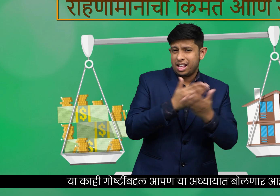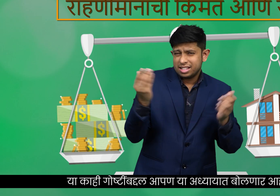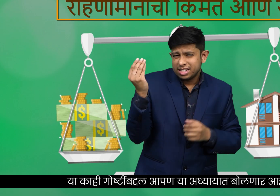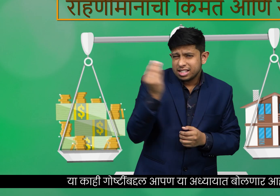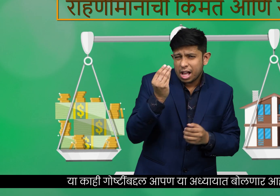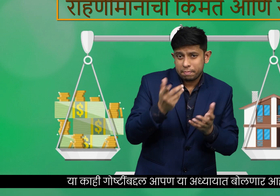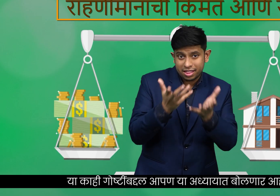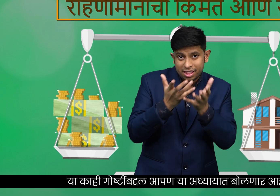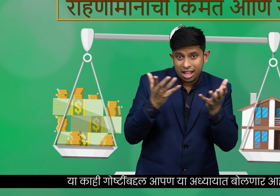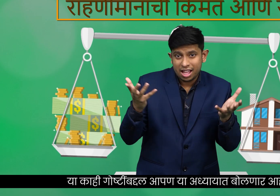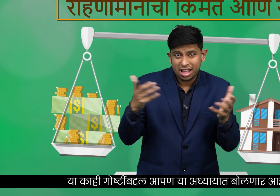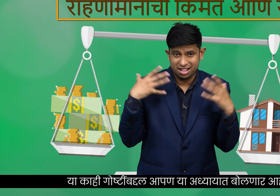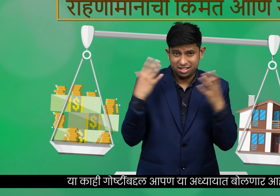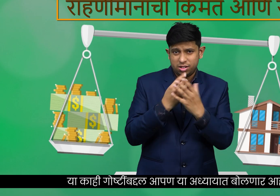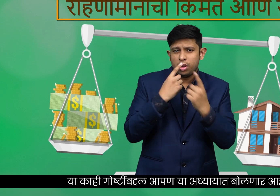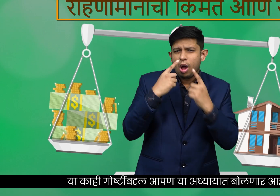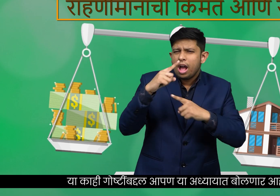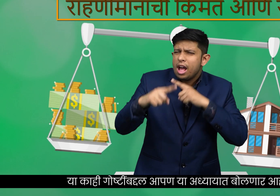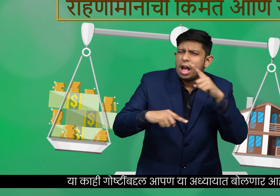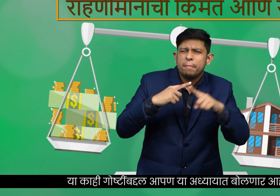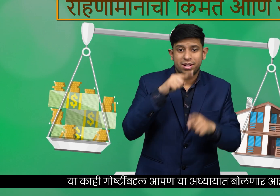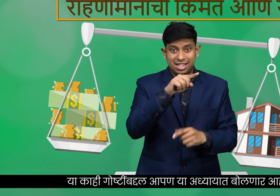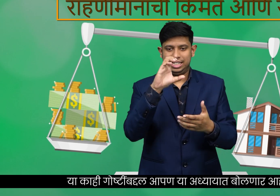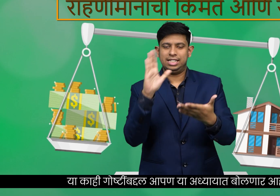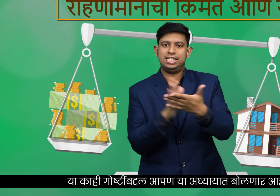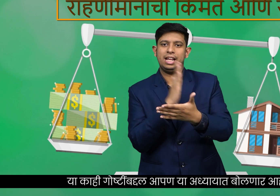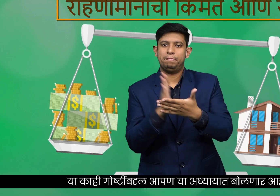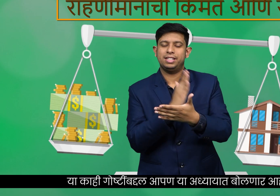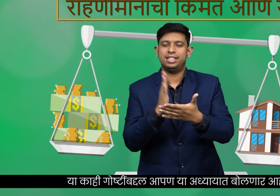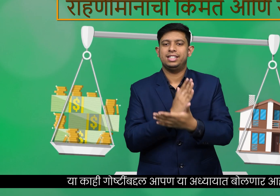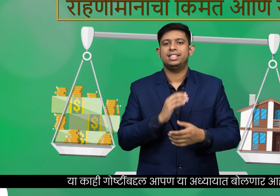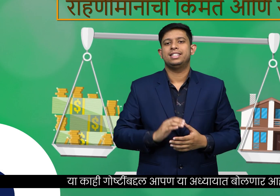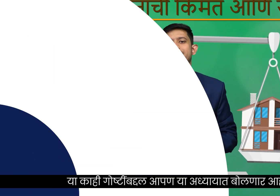या काही गोष्टींबद्दल आपण या अध्यायात बोलणार आहोत.